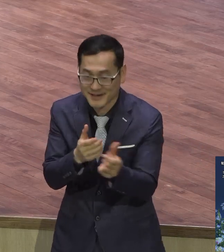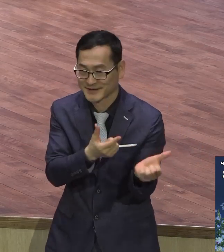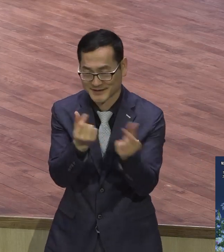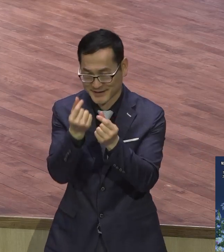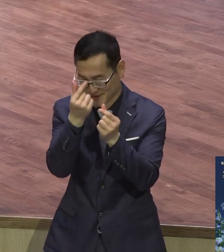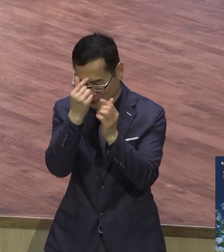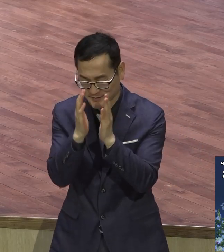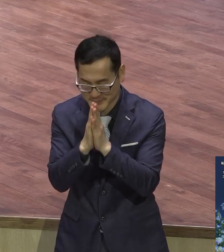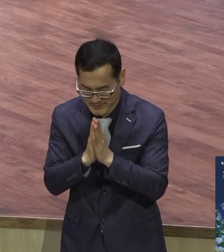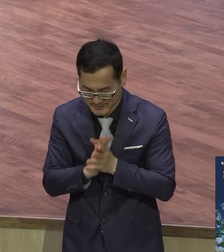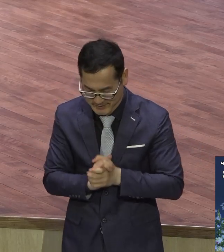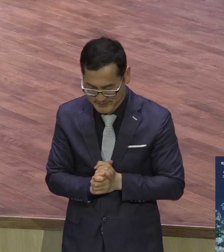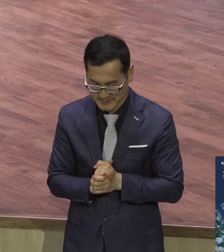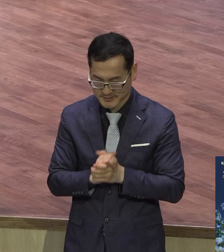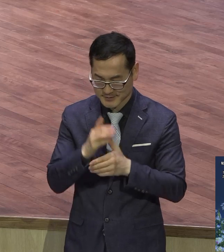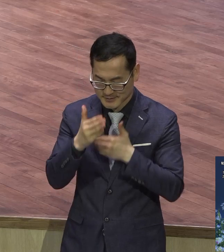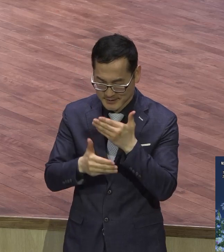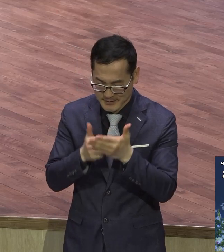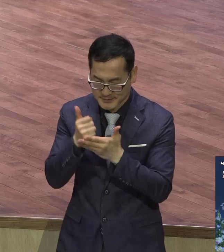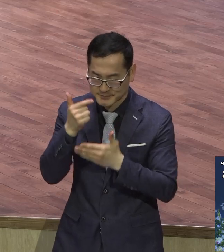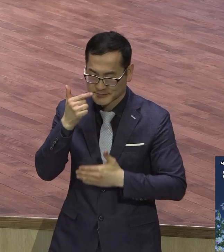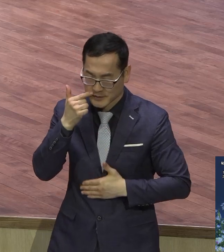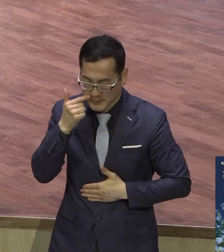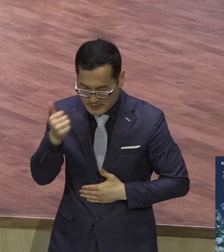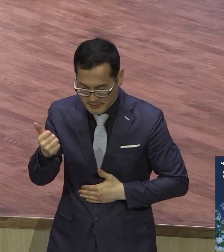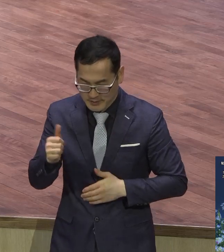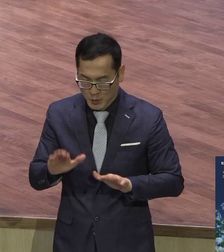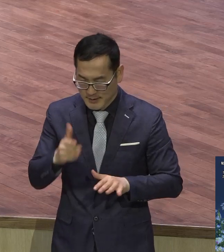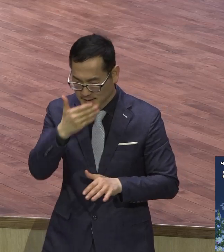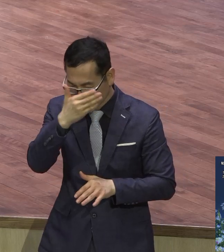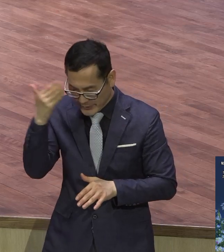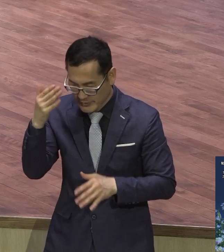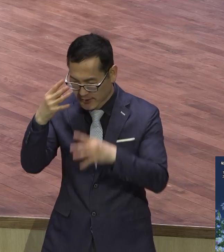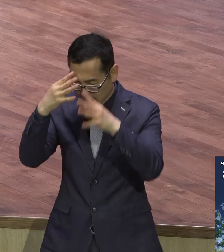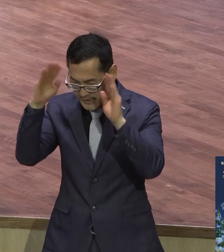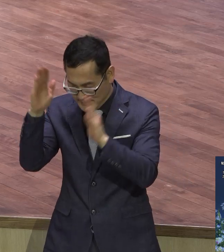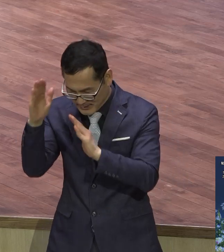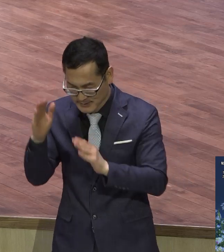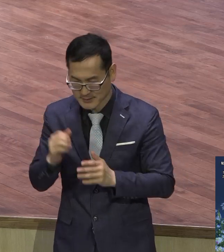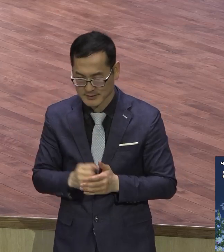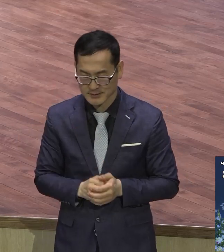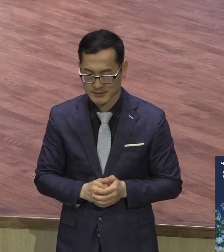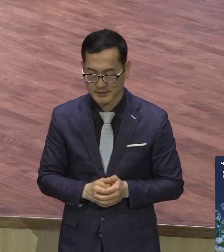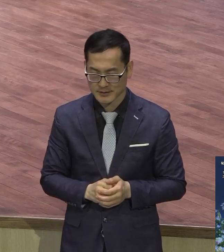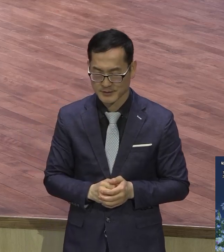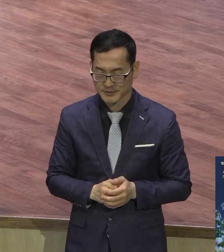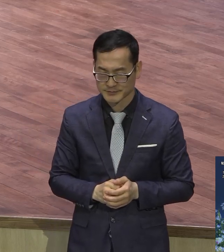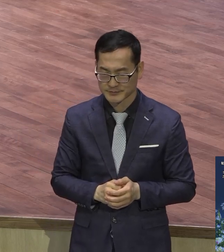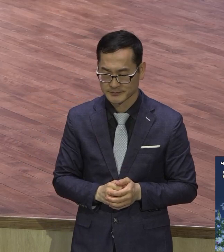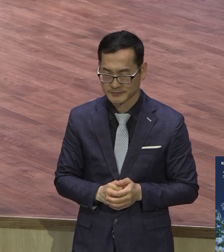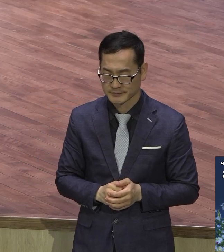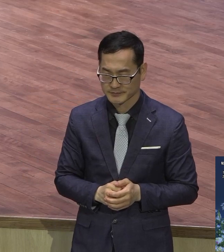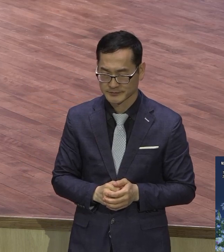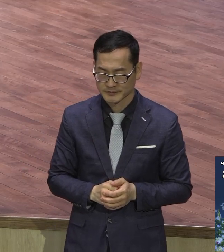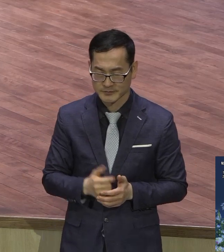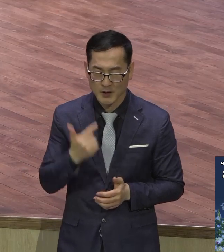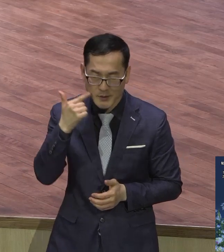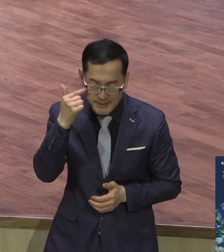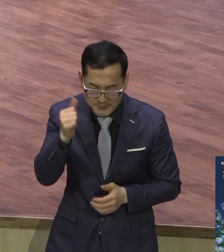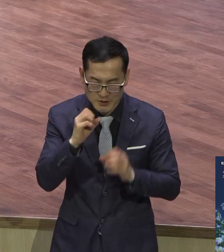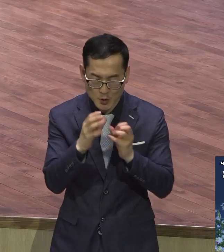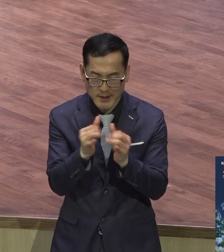아버지 하나님 오늘 우리 청년들 대학생들 우리 교육자들 함께 이렇게 참석해서 우리